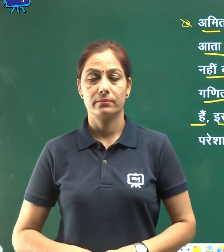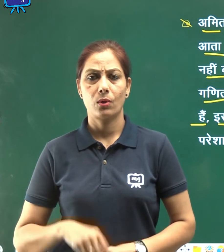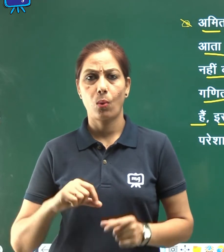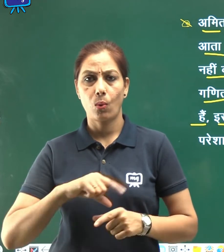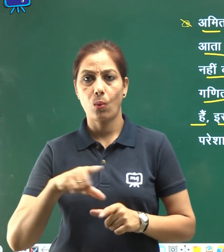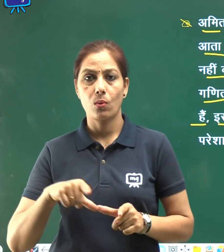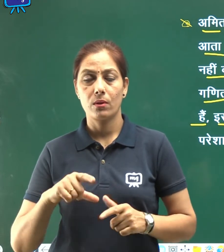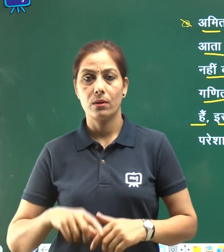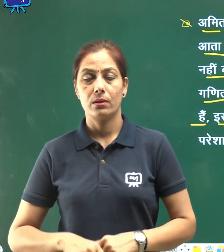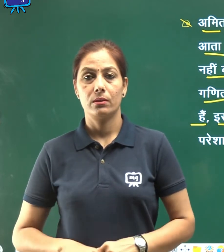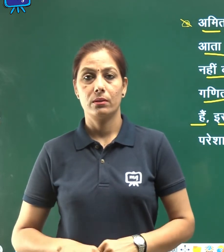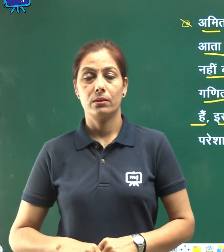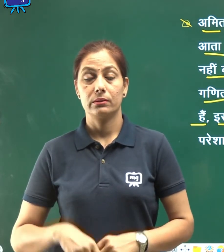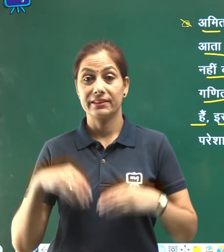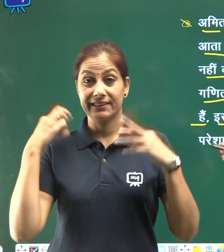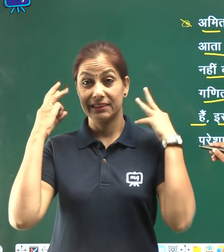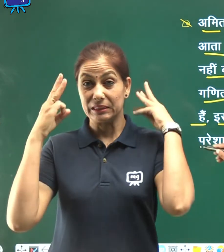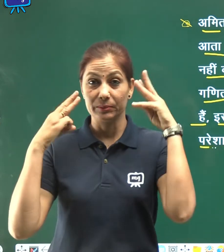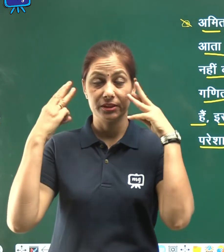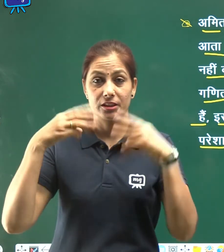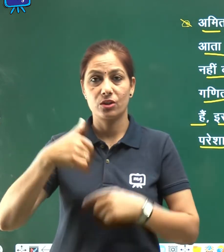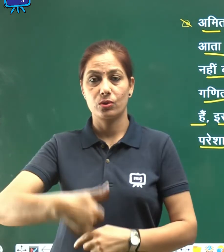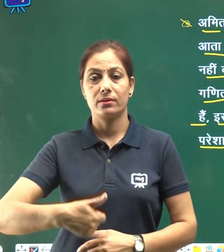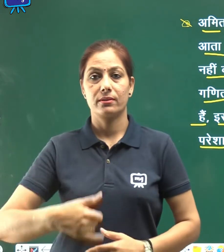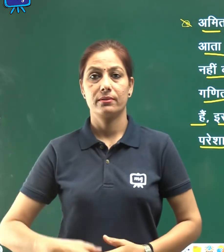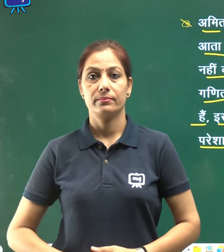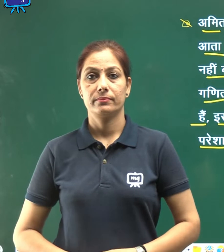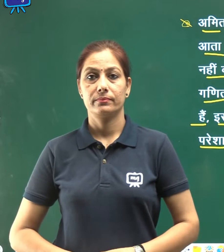सभी परेशान हो जाते हैं।